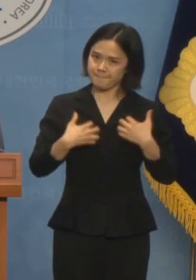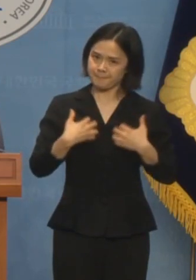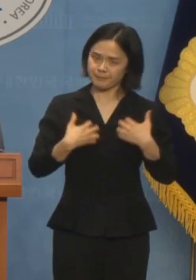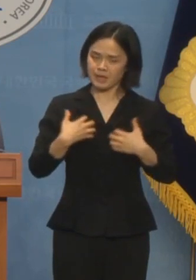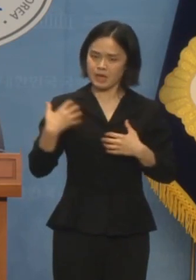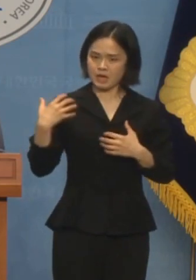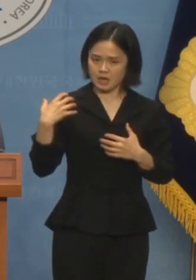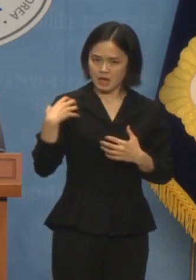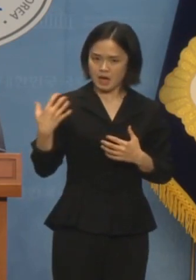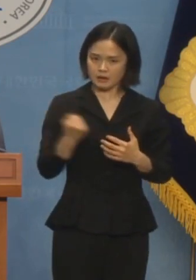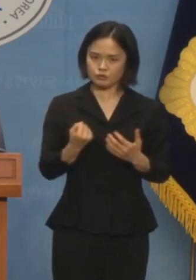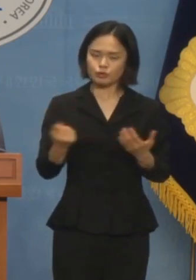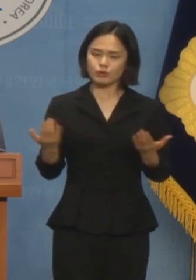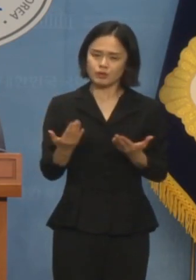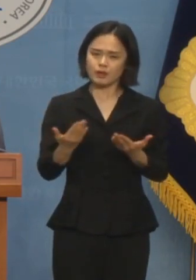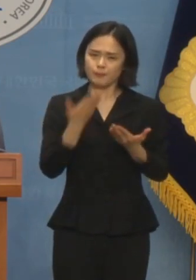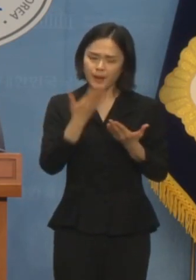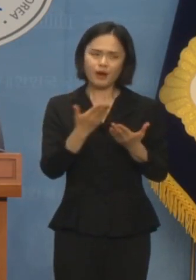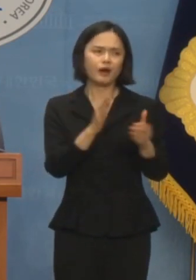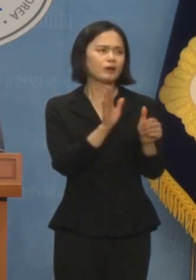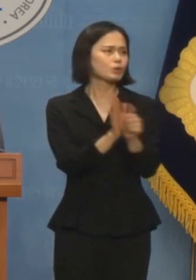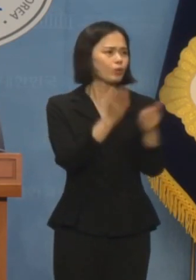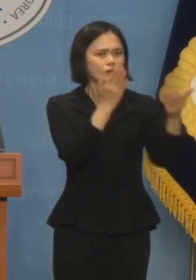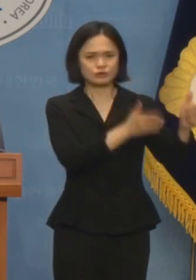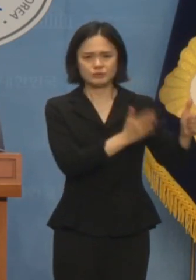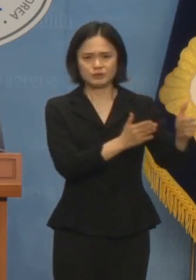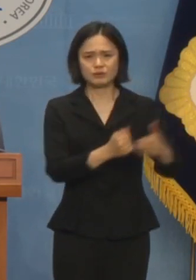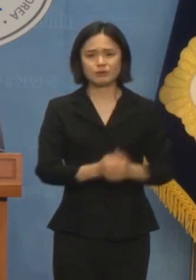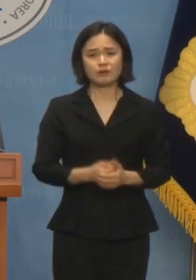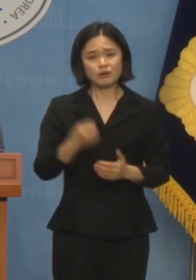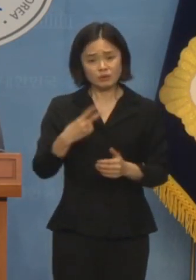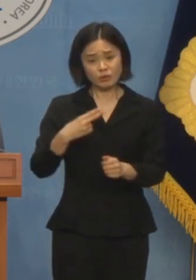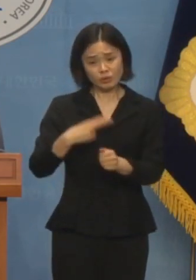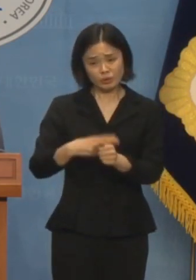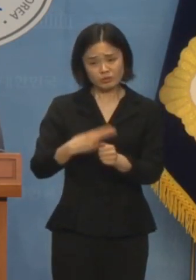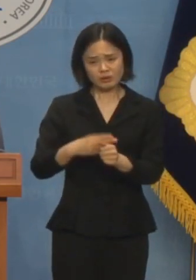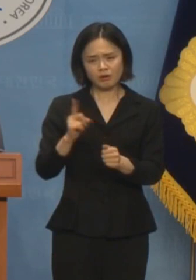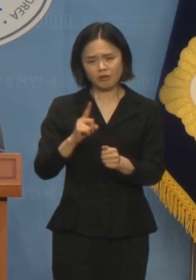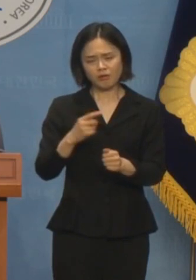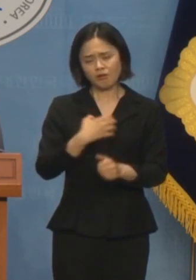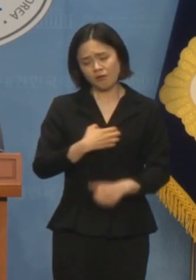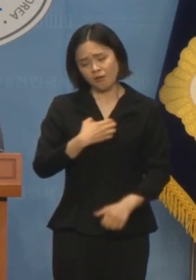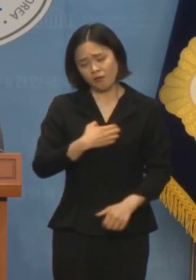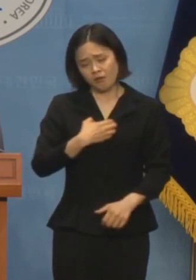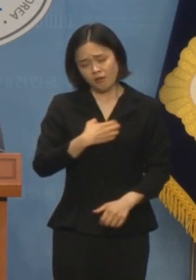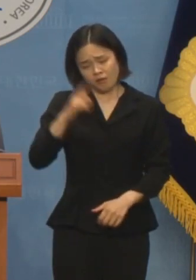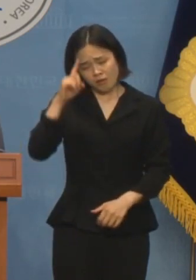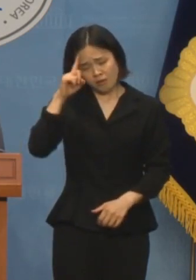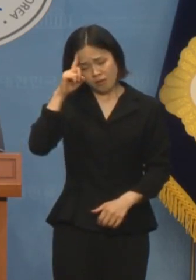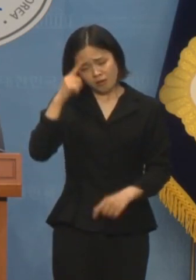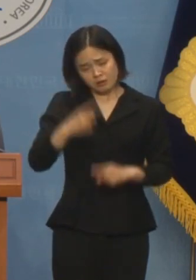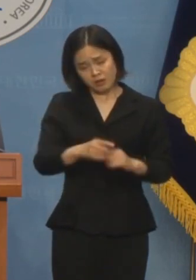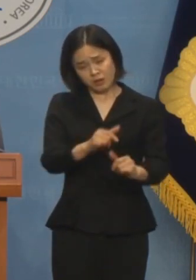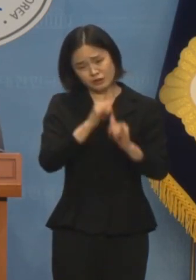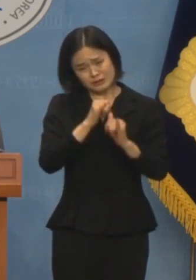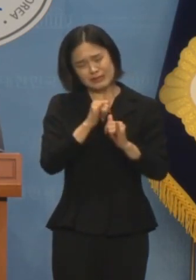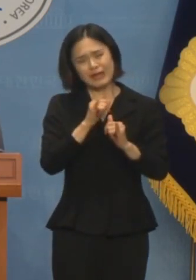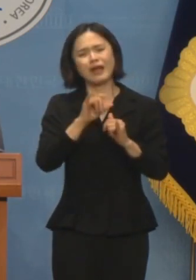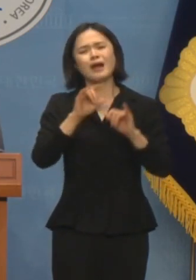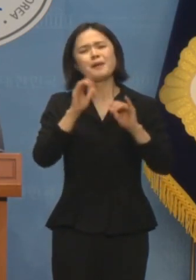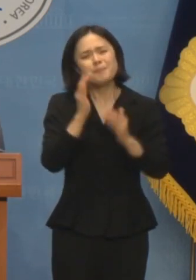말씀이 있습니다. 교사가 스스로 생을 마감하지 않도록 교권 보호에 힘써 주십시오. 교권